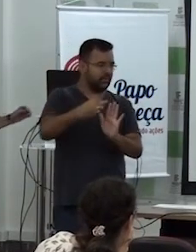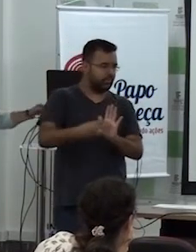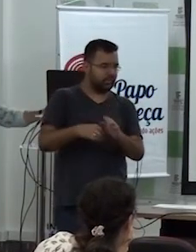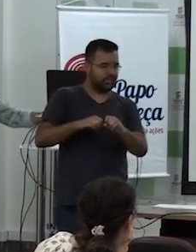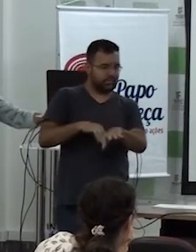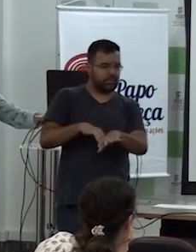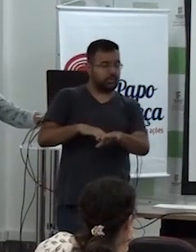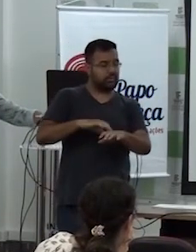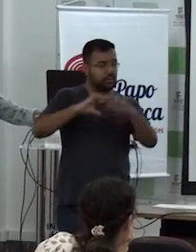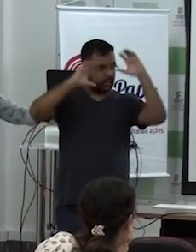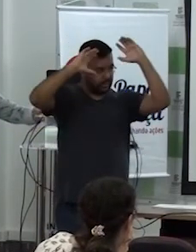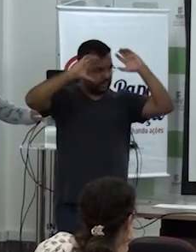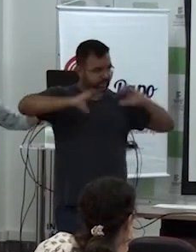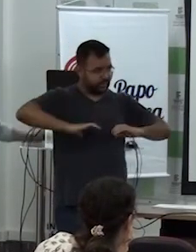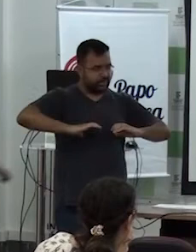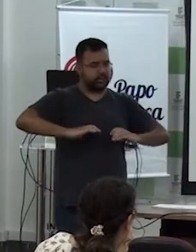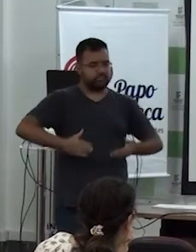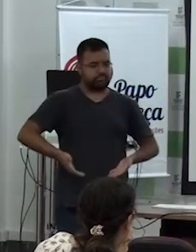construindo cidadania.